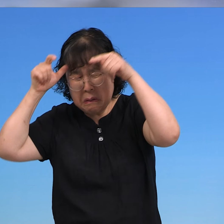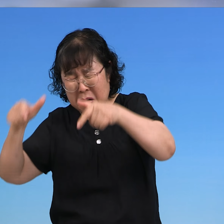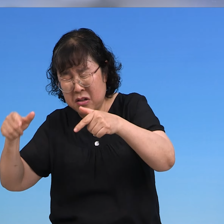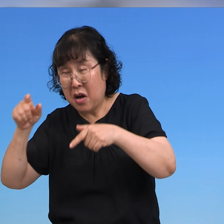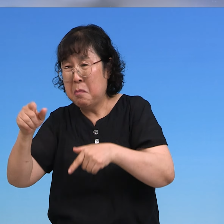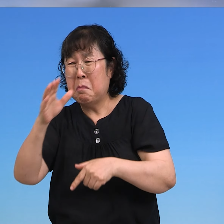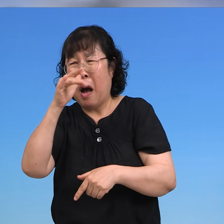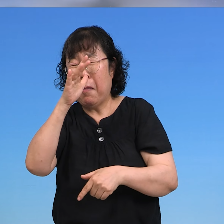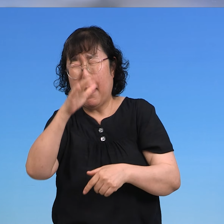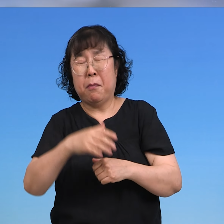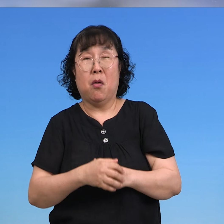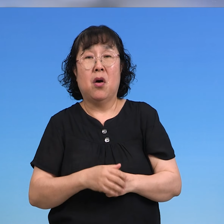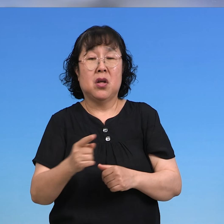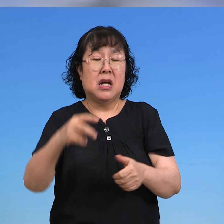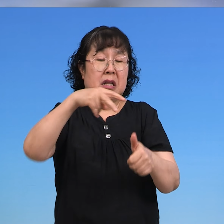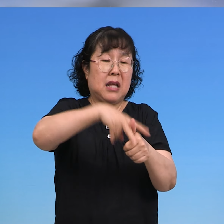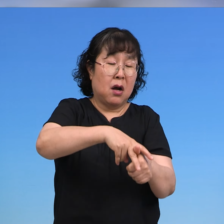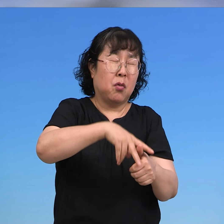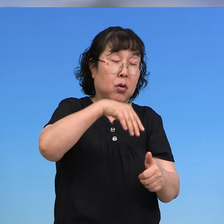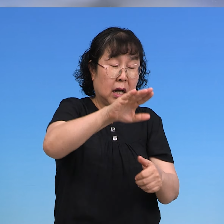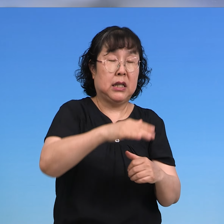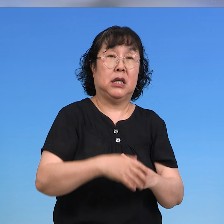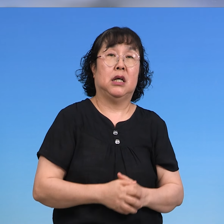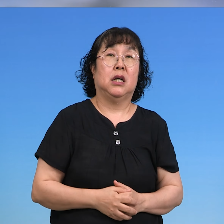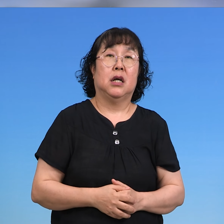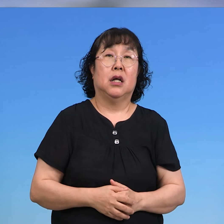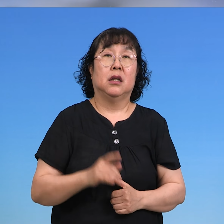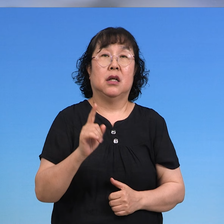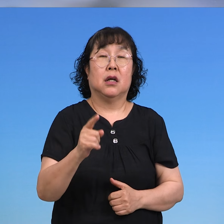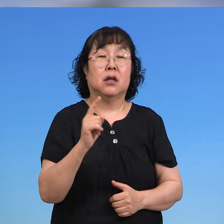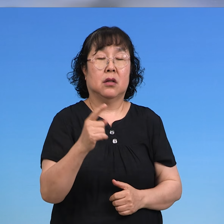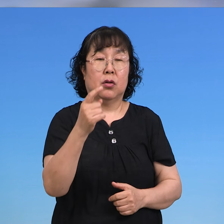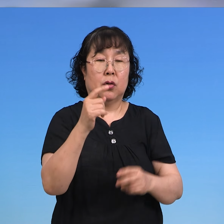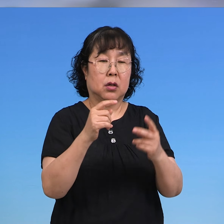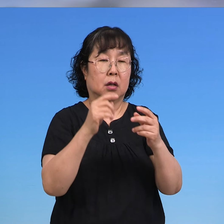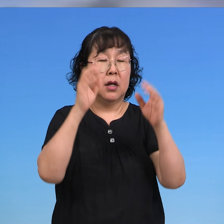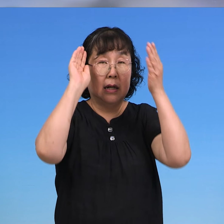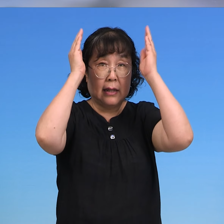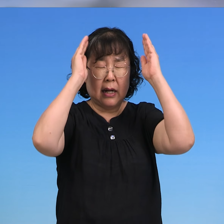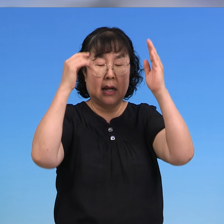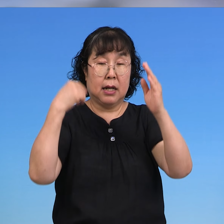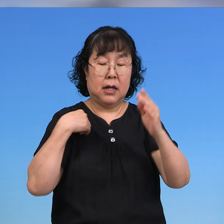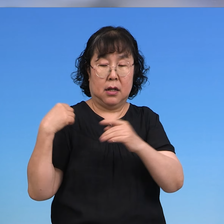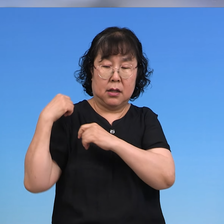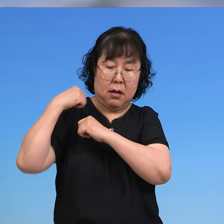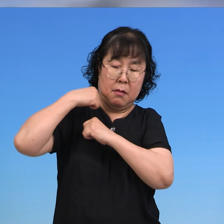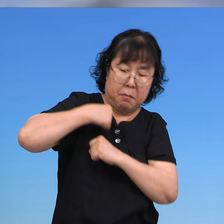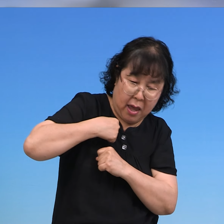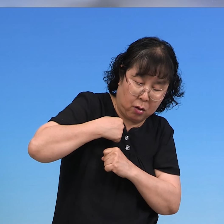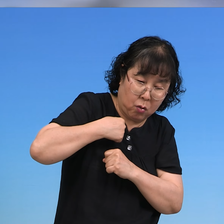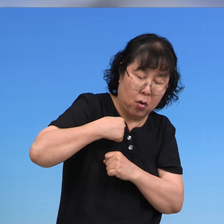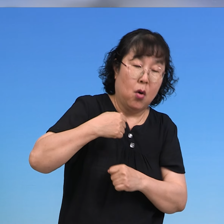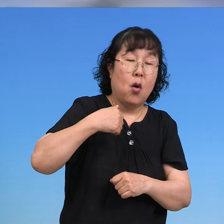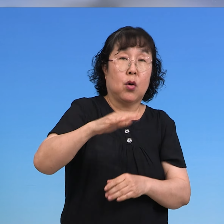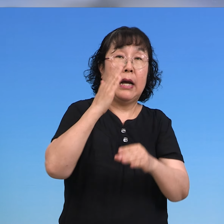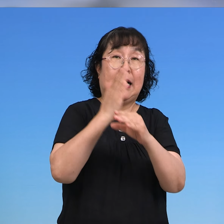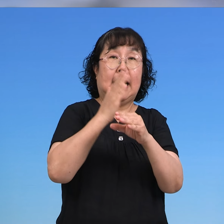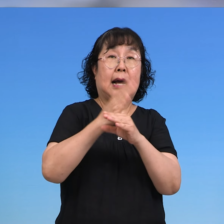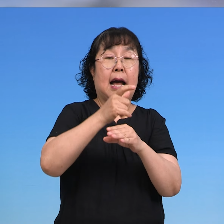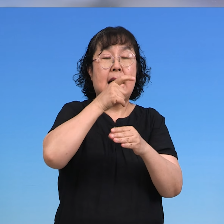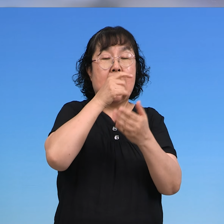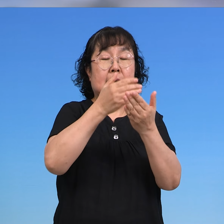되는데. 그래갖고 할 수 없이 나중에 이제 이걸 메고 가다가 이제 그 뭐 무슨 강물인지 시냇물인지 이제